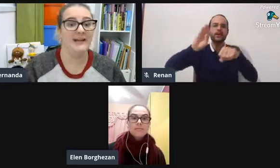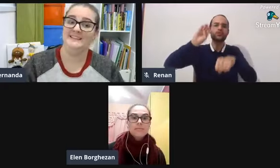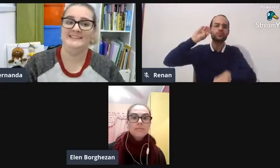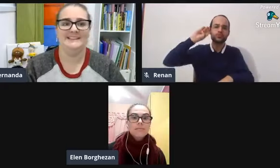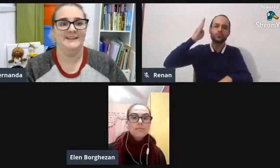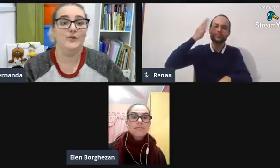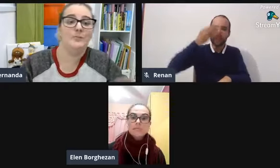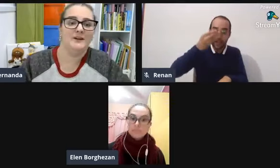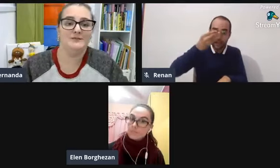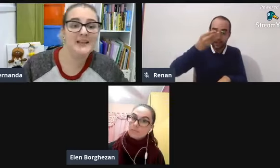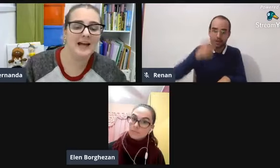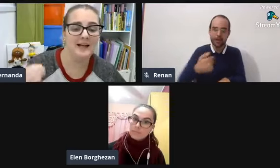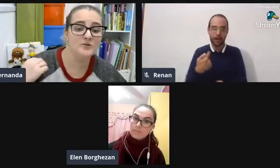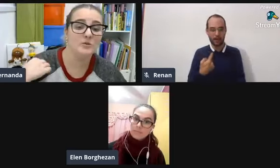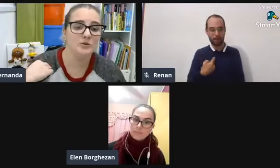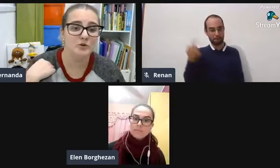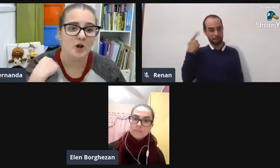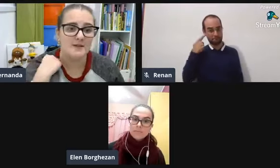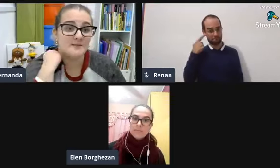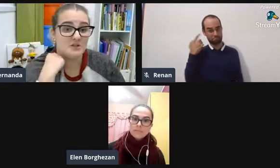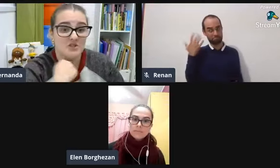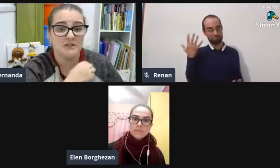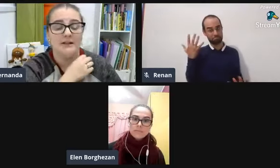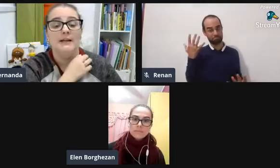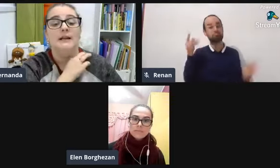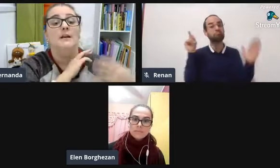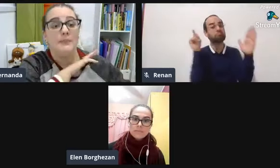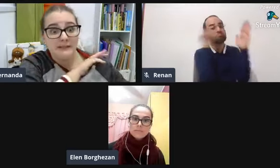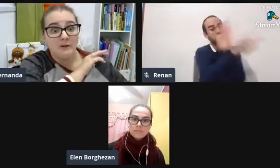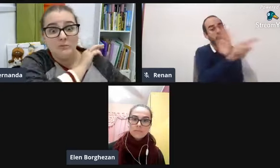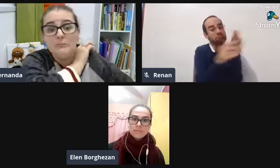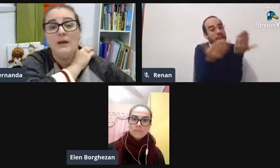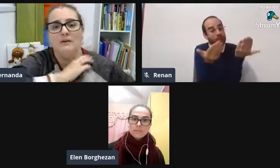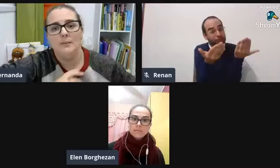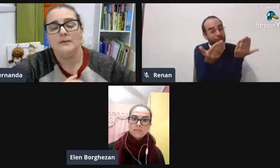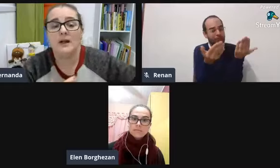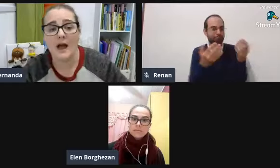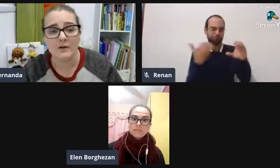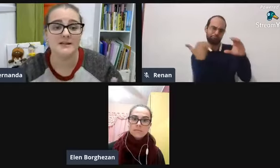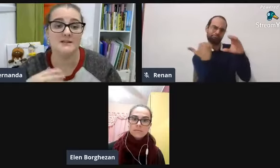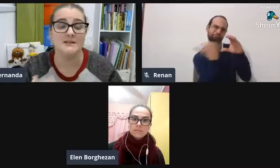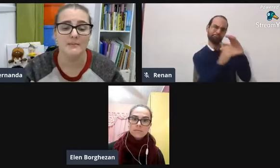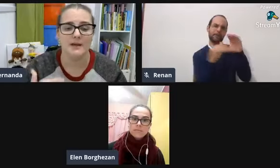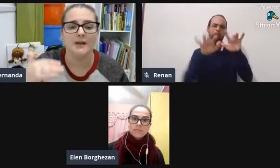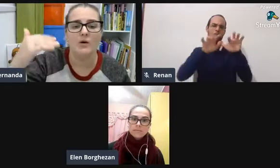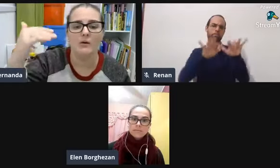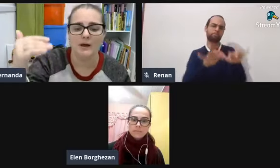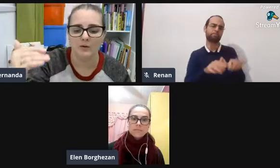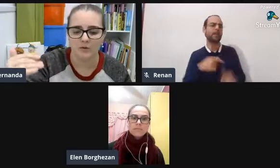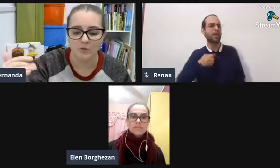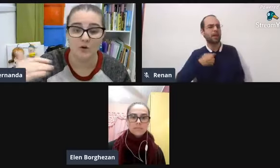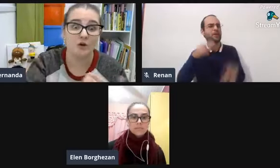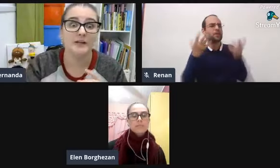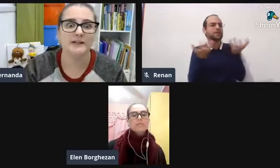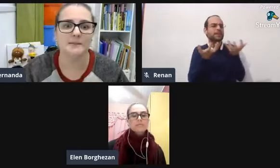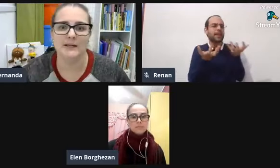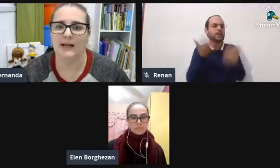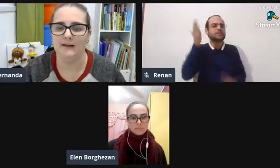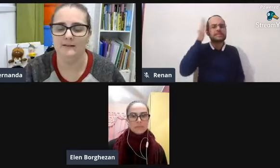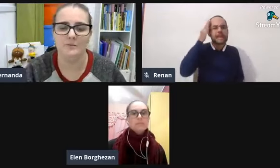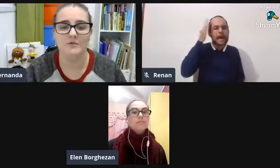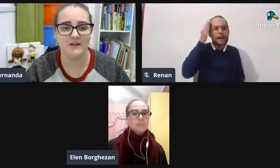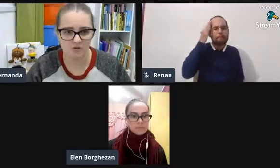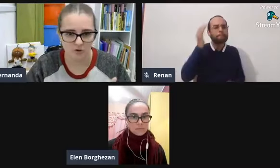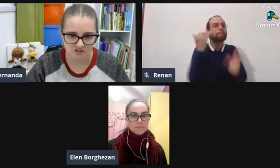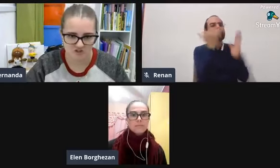bom, né? Vou perguntar, né? Eu sou muito curiosa e metida. Mandei um e-mail, né? Perguntando, gostaria de saber qual é o cronograma,